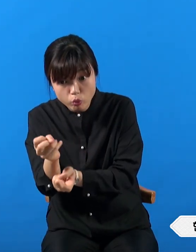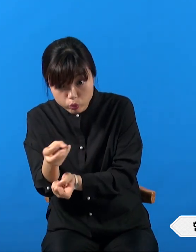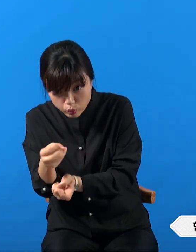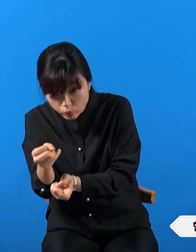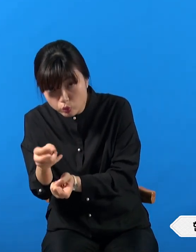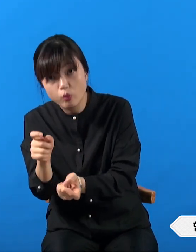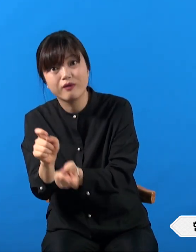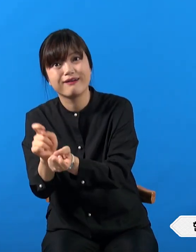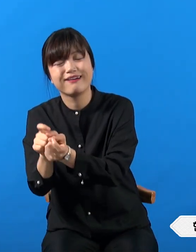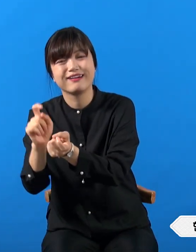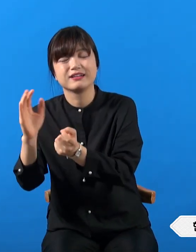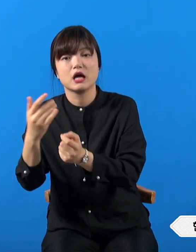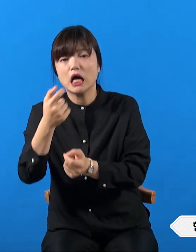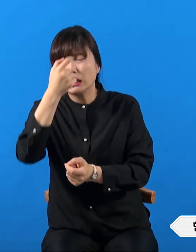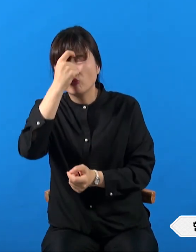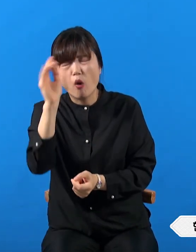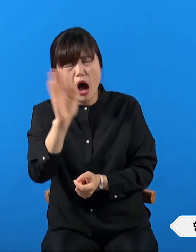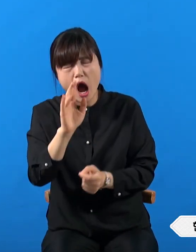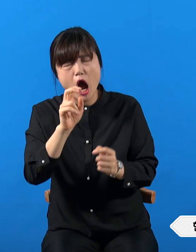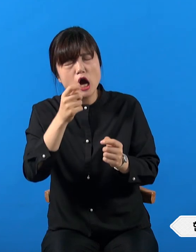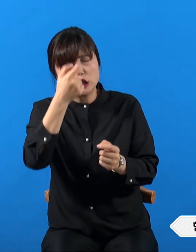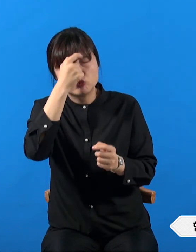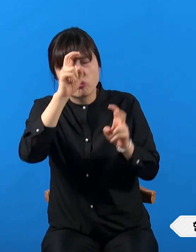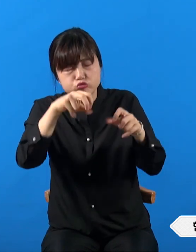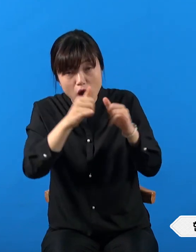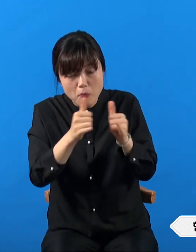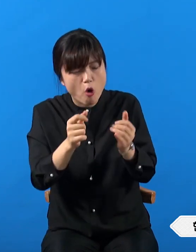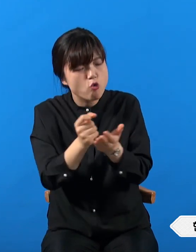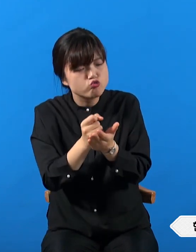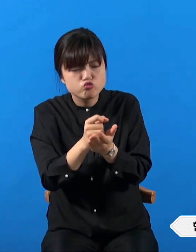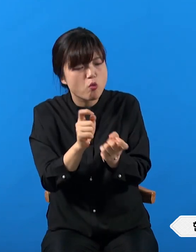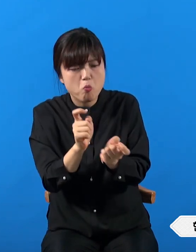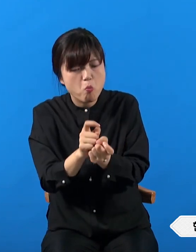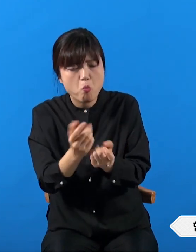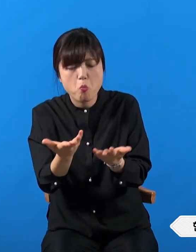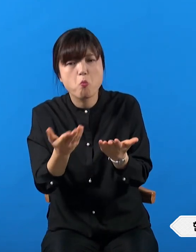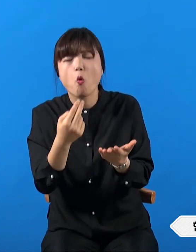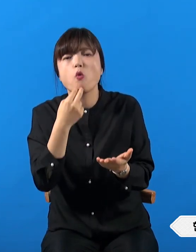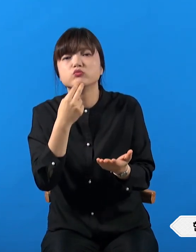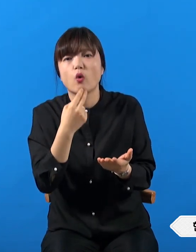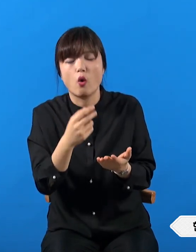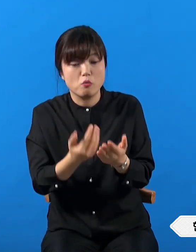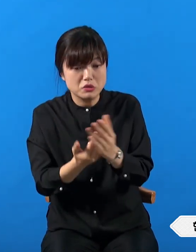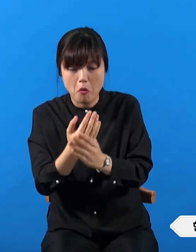것입니다. 기도하지 않으면 아무 일도 우연이고 뭐가 아무 것도 없지만